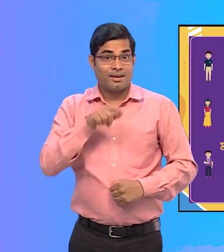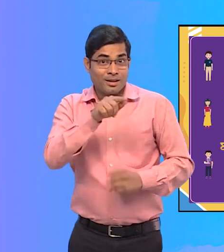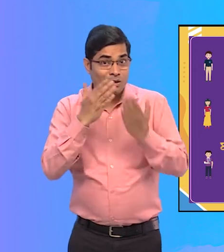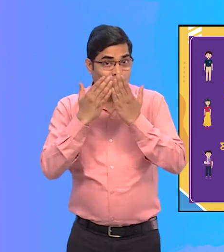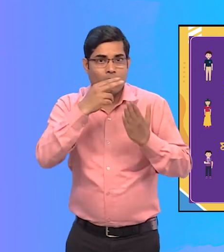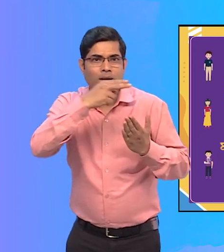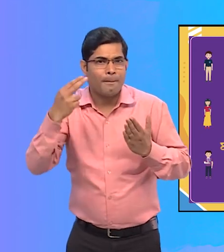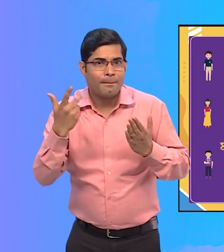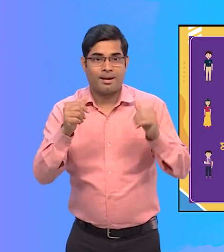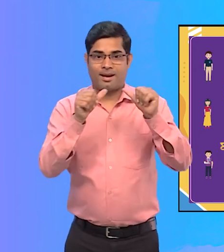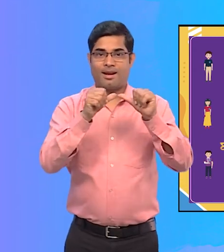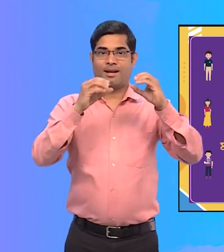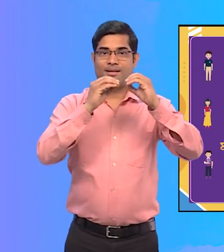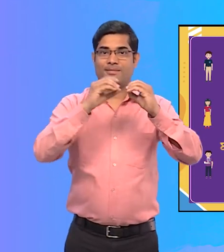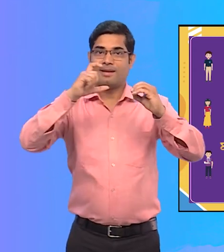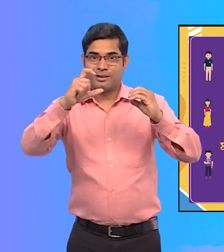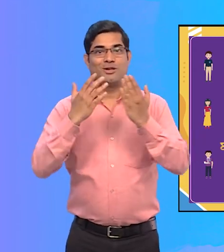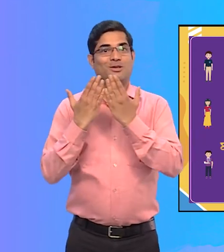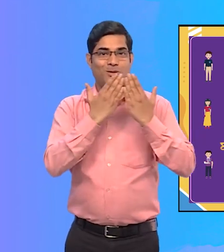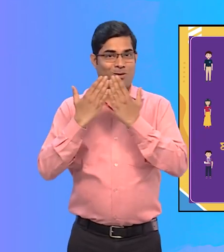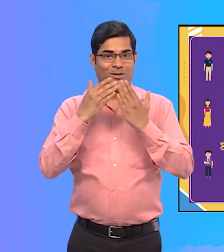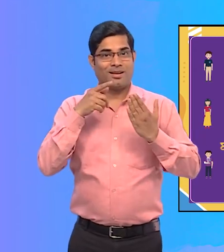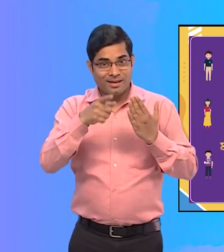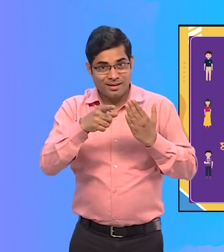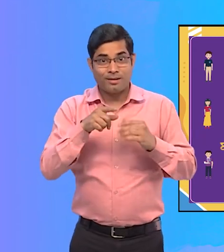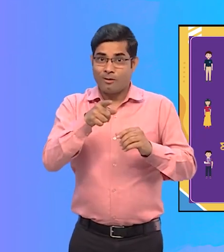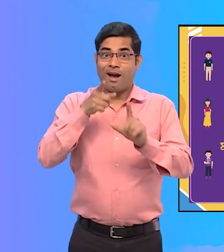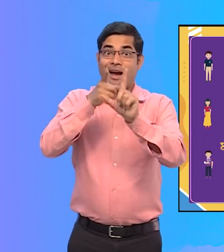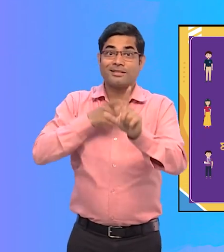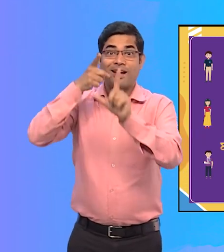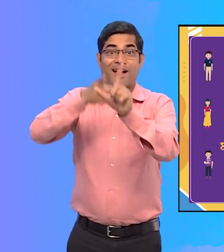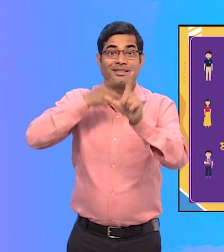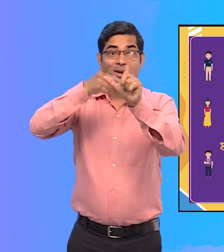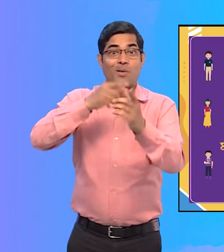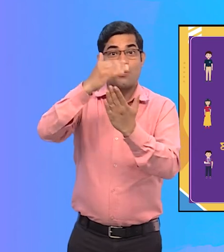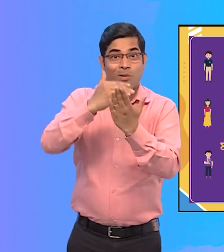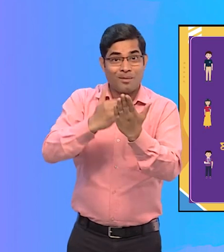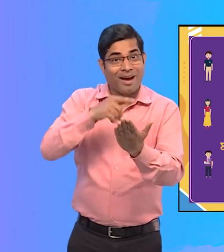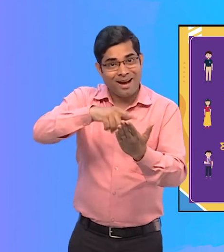कि एबीसी स्कूल एक वार्षिक दिवस कार्यक्रम का आयोजन कर रहा है